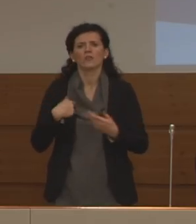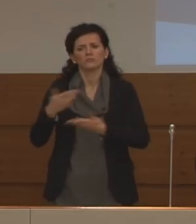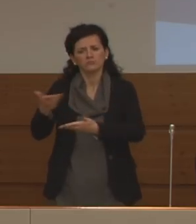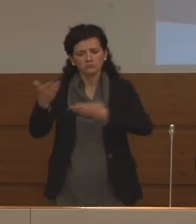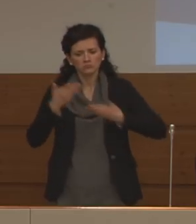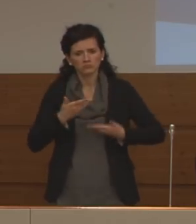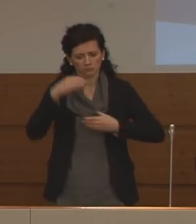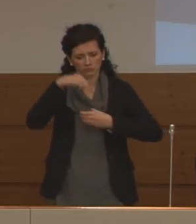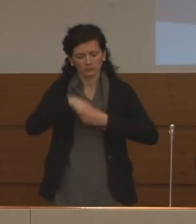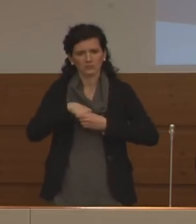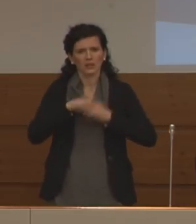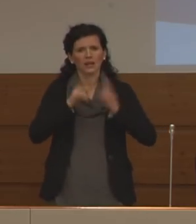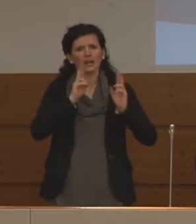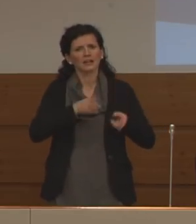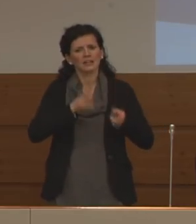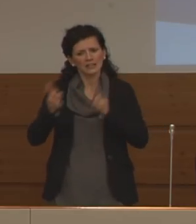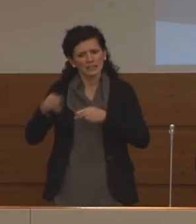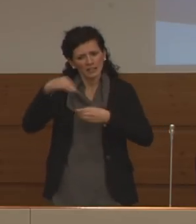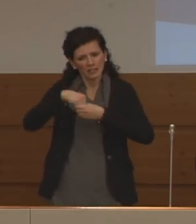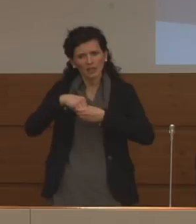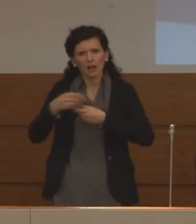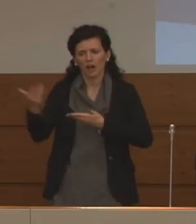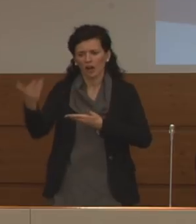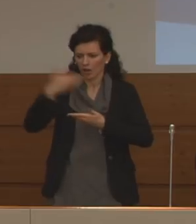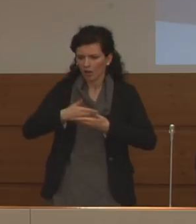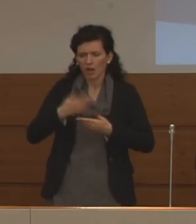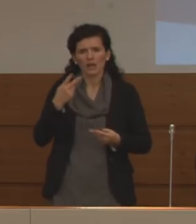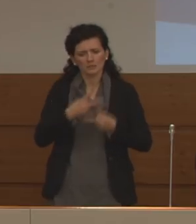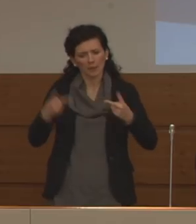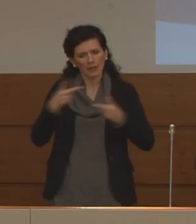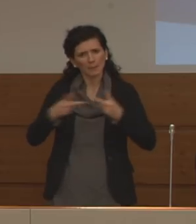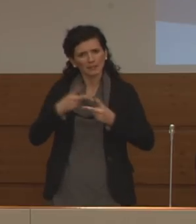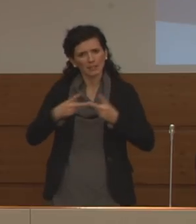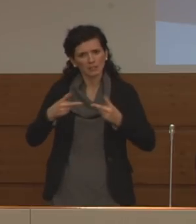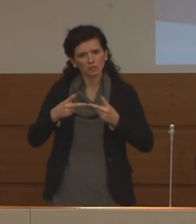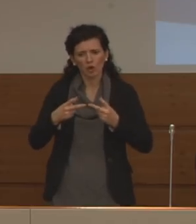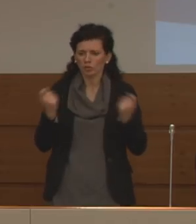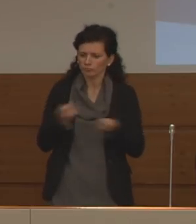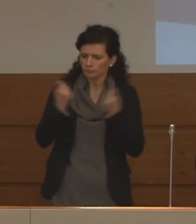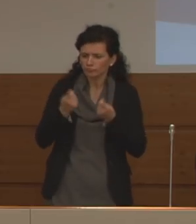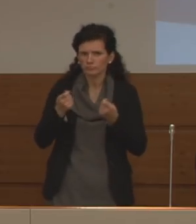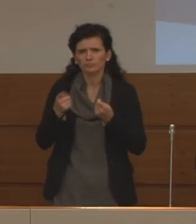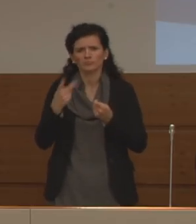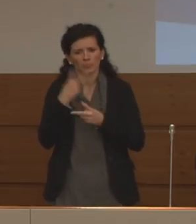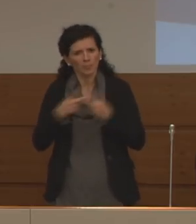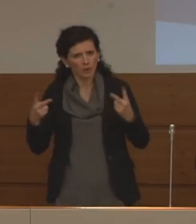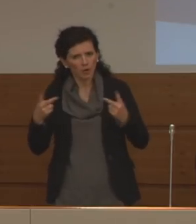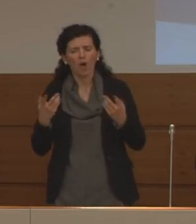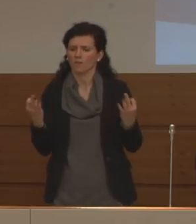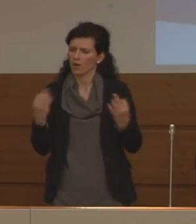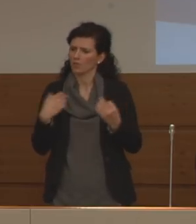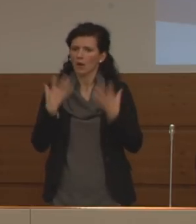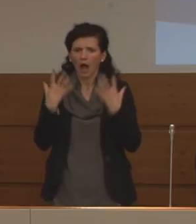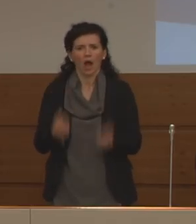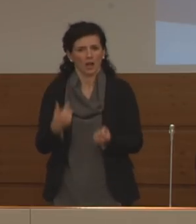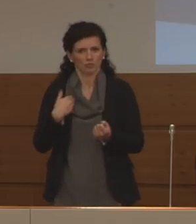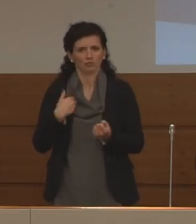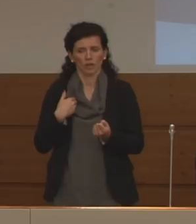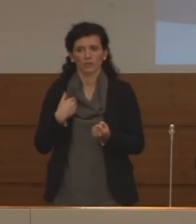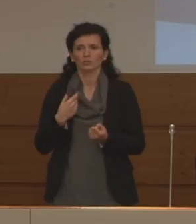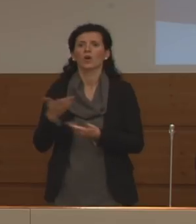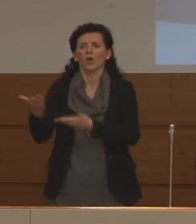ben vengano tutte le sperimentazioni mirate ad esplorare percorsi